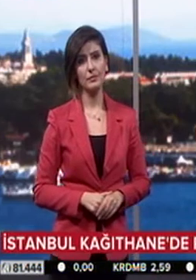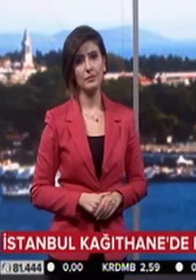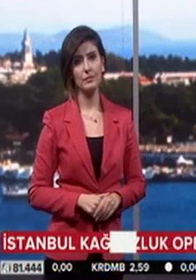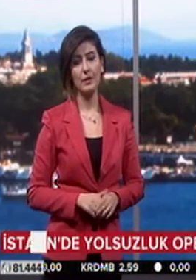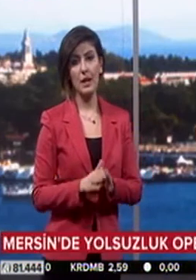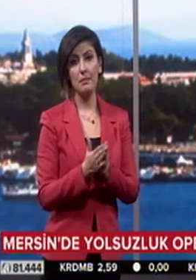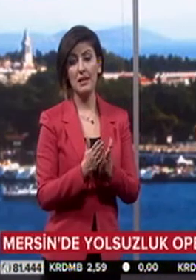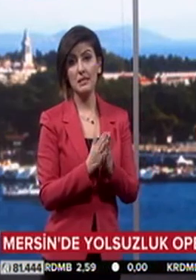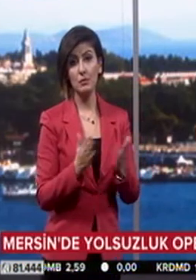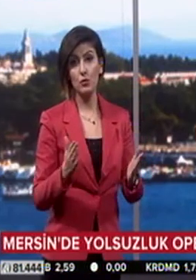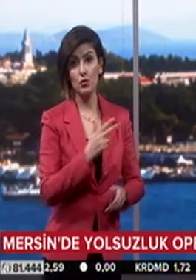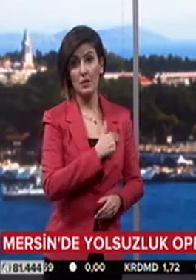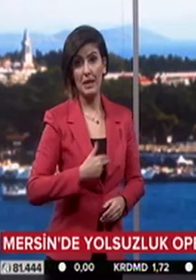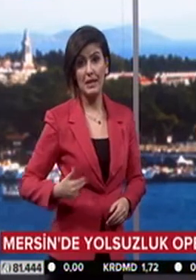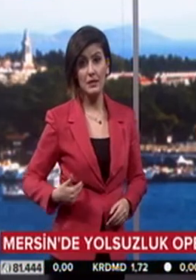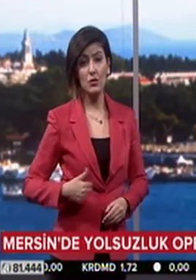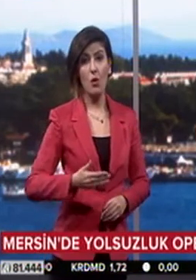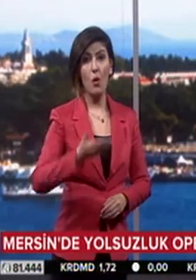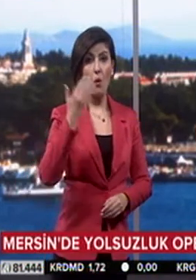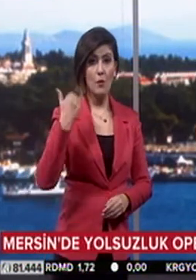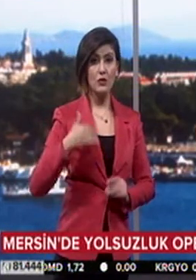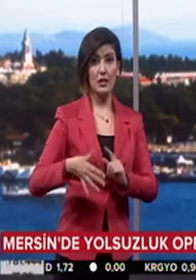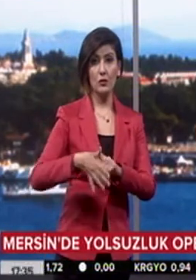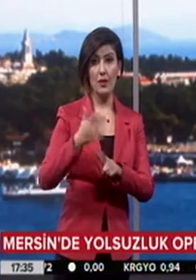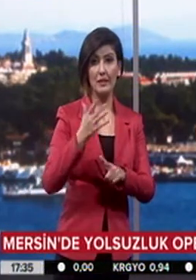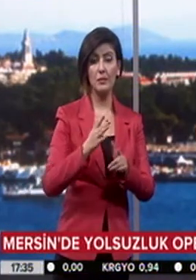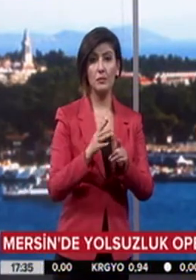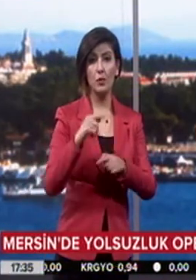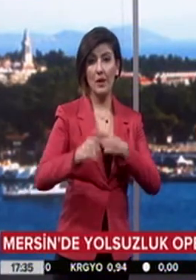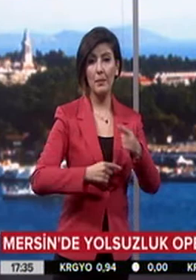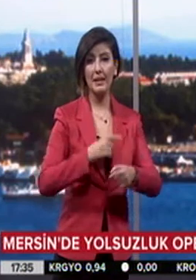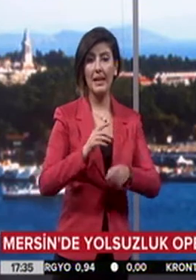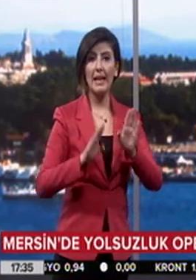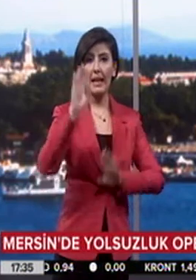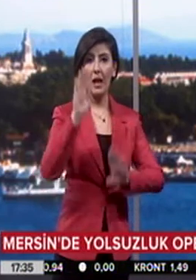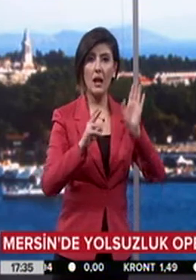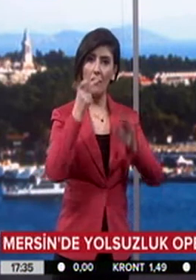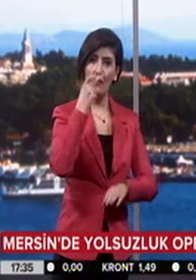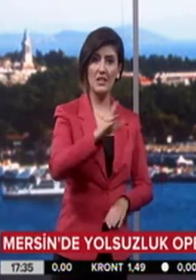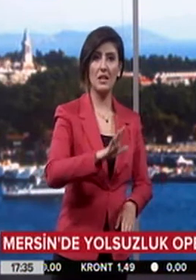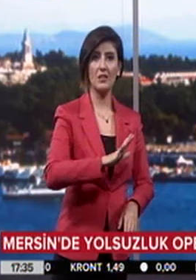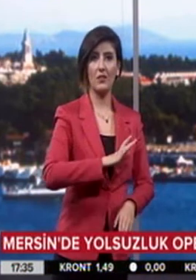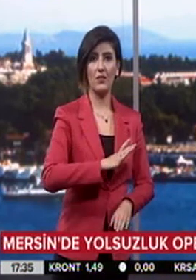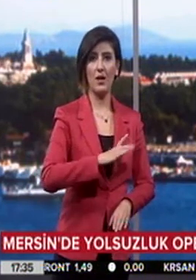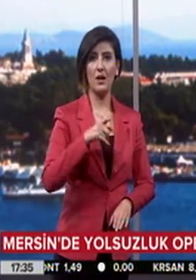Mersin Büyükşehir Belediyesi'nin önceki yönetimi döneminde ihaleye fesat karıştırma iddiasıyla başlatılan operasyon